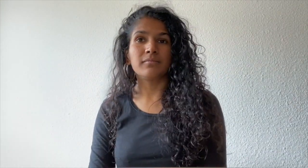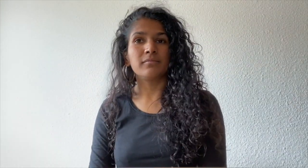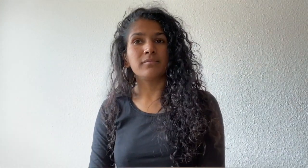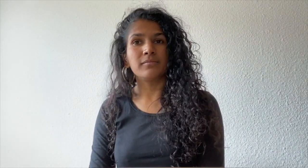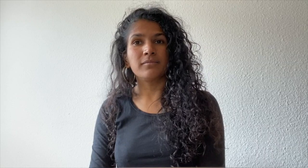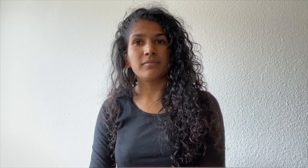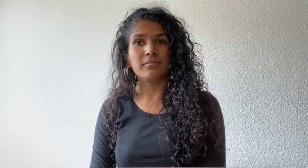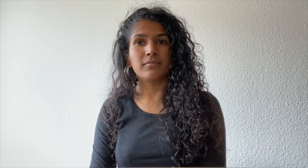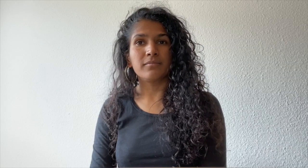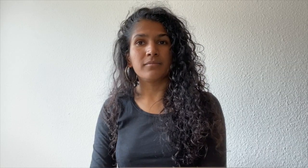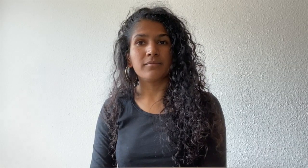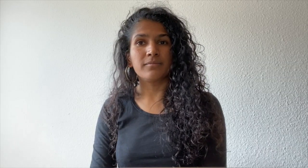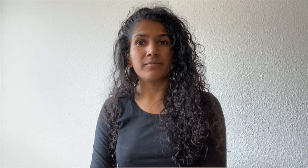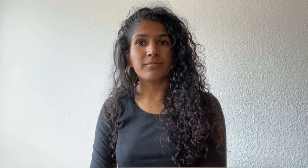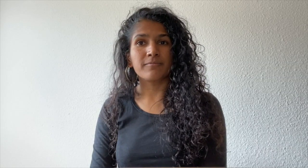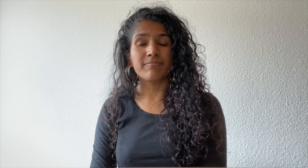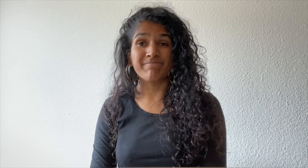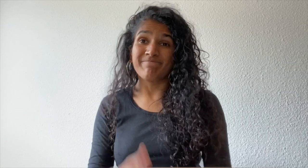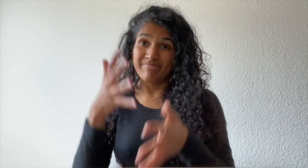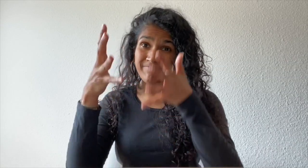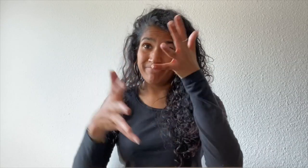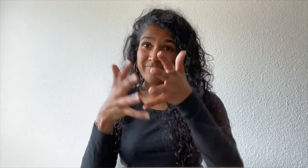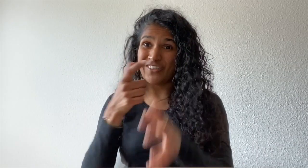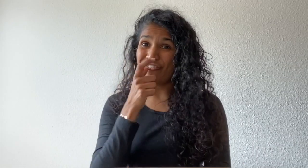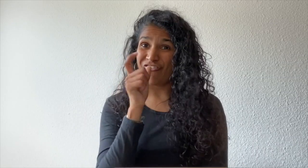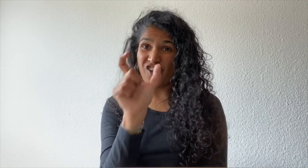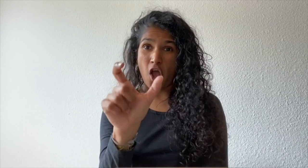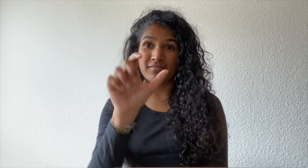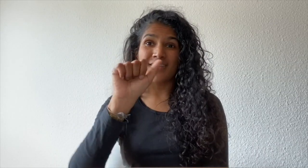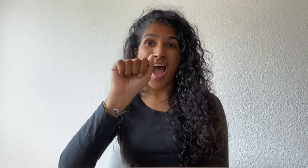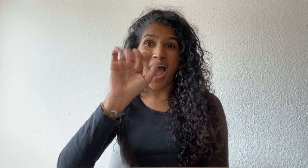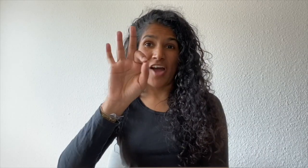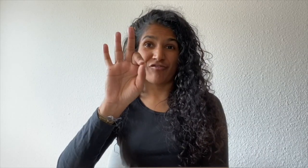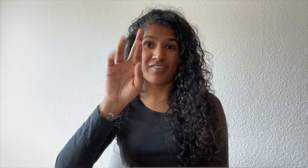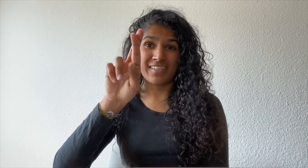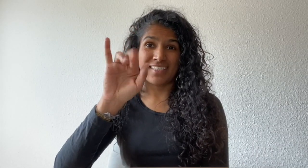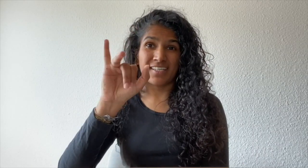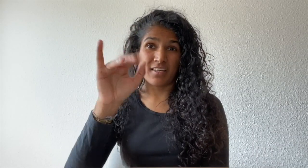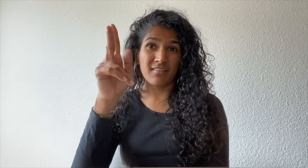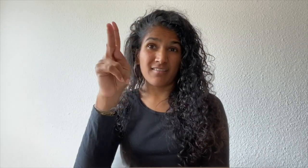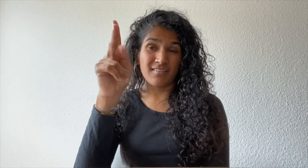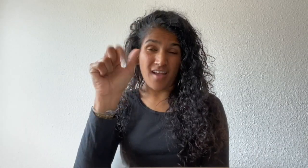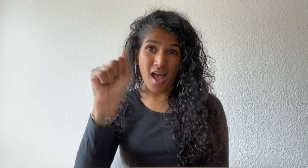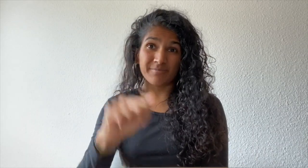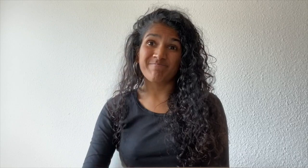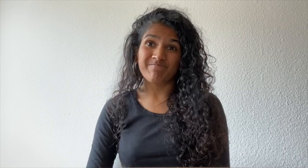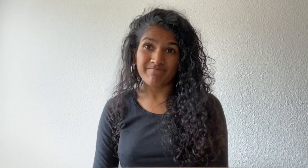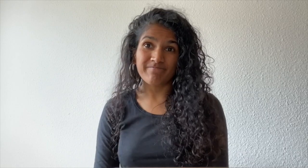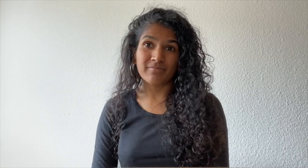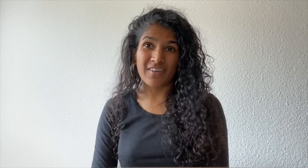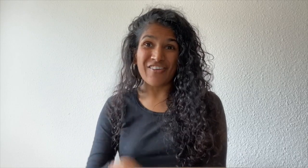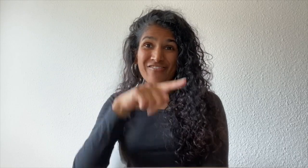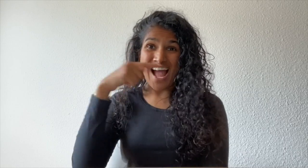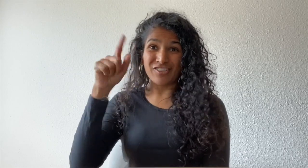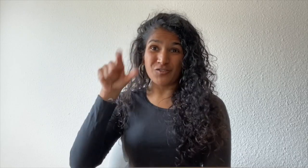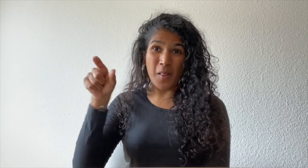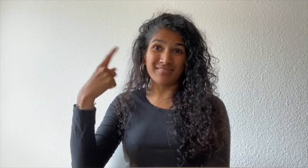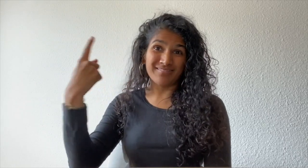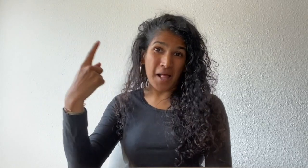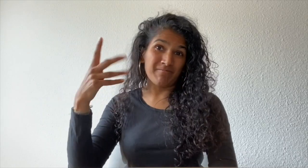heftig. Es gibt Gebärden für das Wort Afrika.